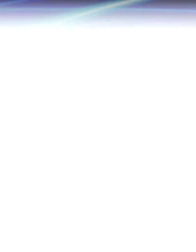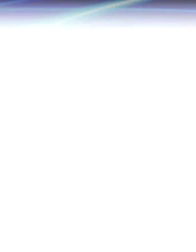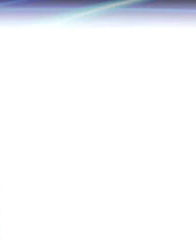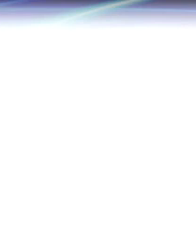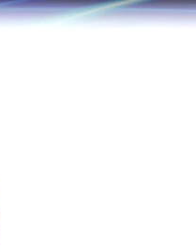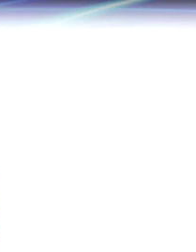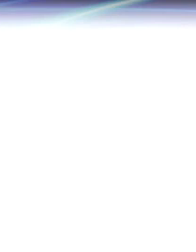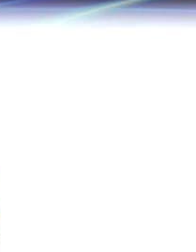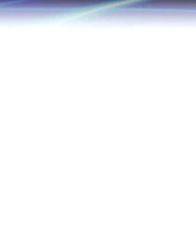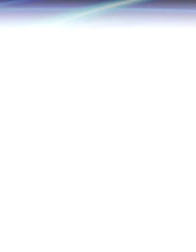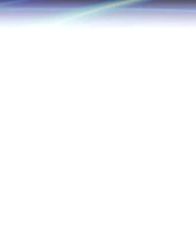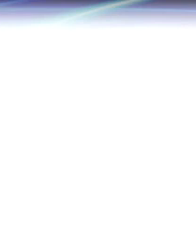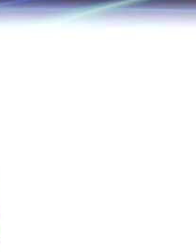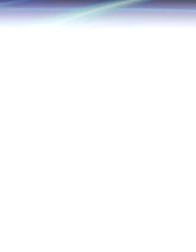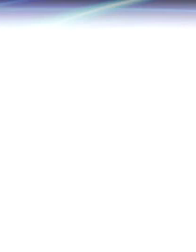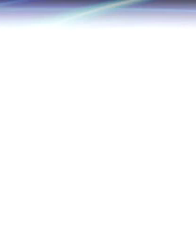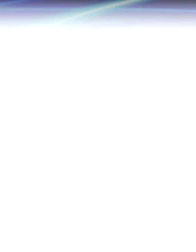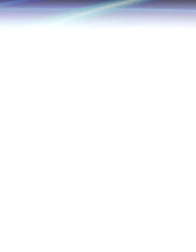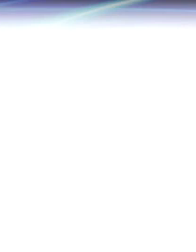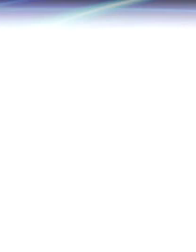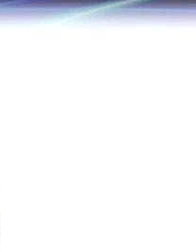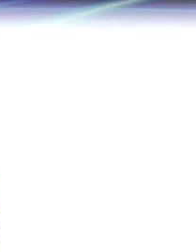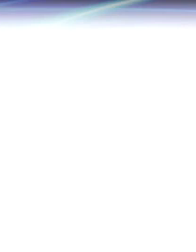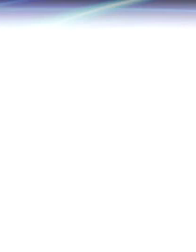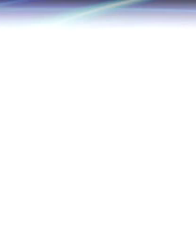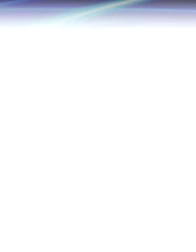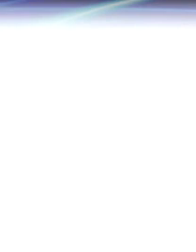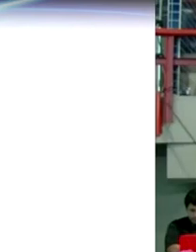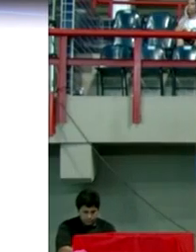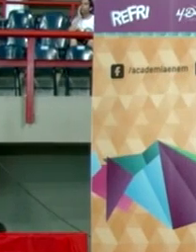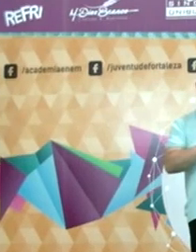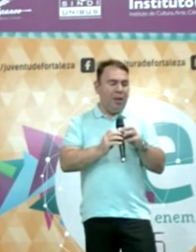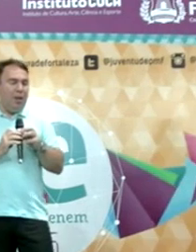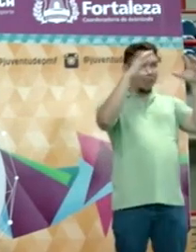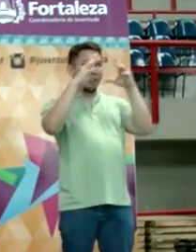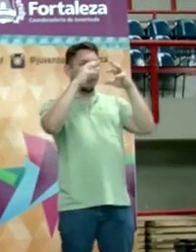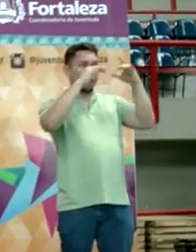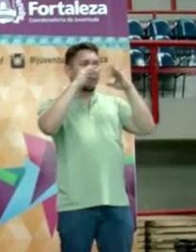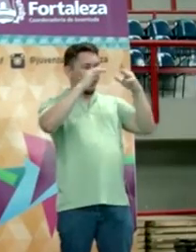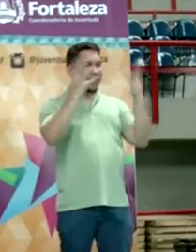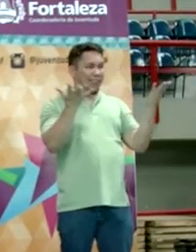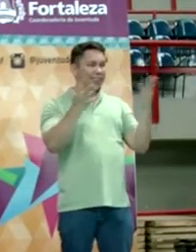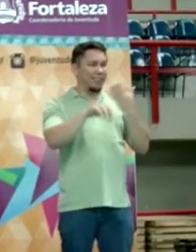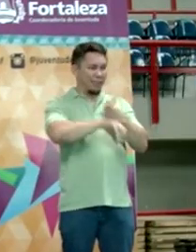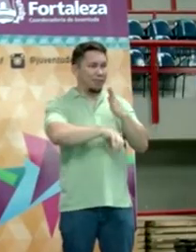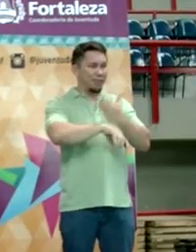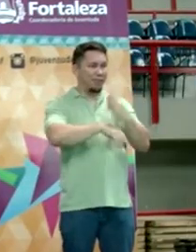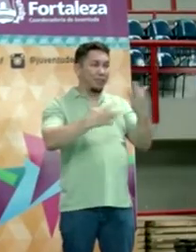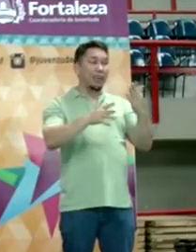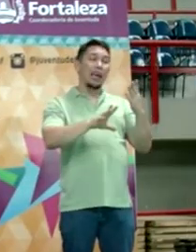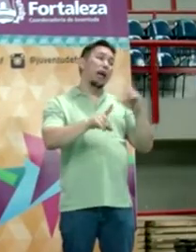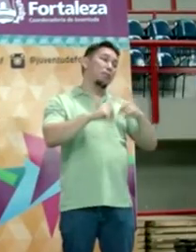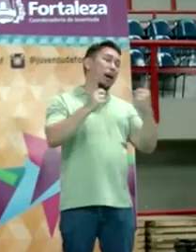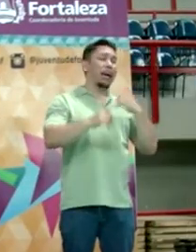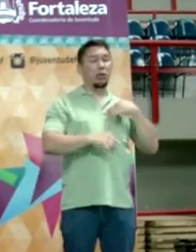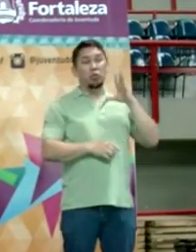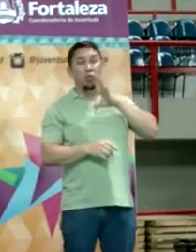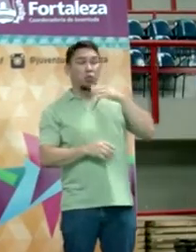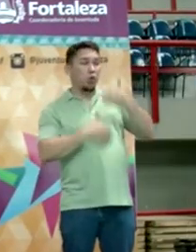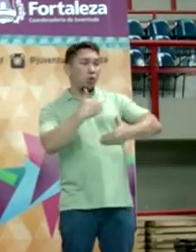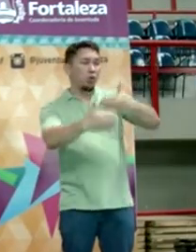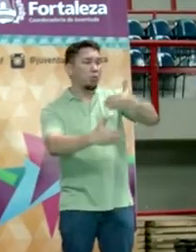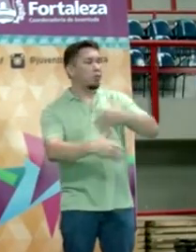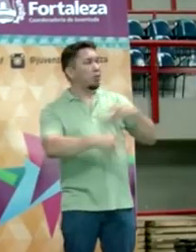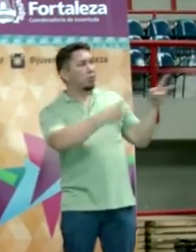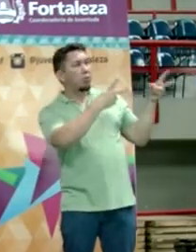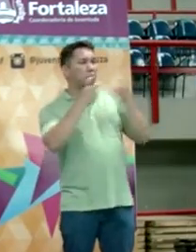tem que usar os dois lados do cérebro para fazer essa informação. Bom, mas o legal, gente, é que à medida que a gente